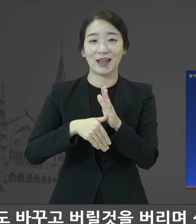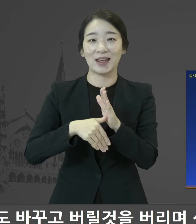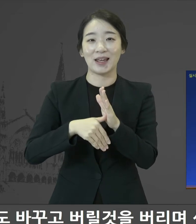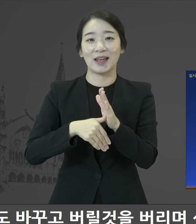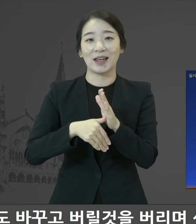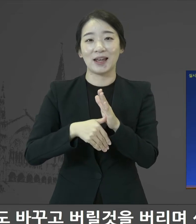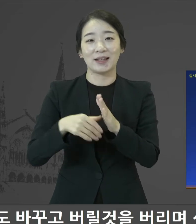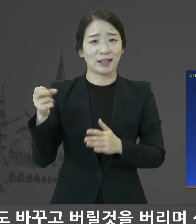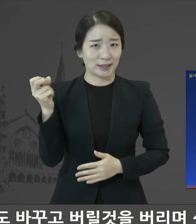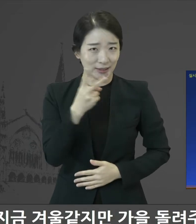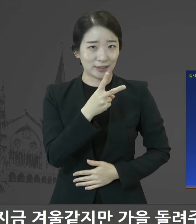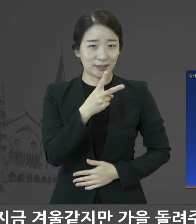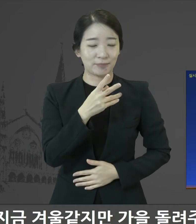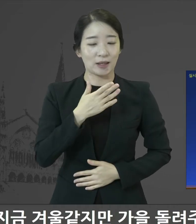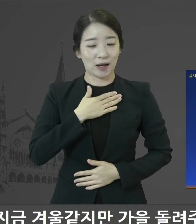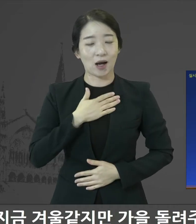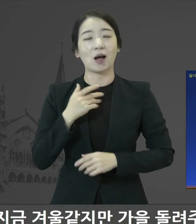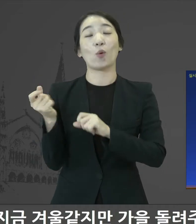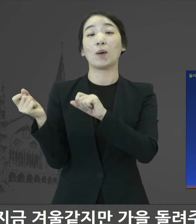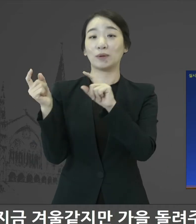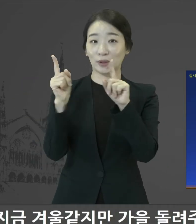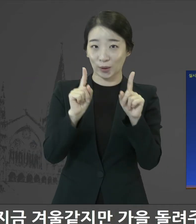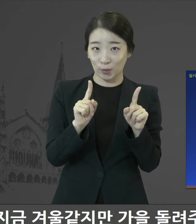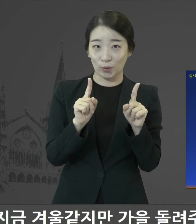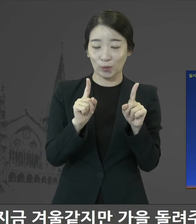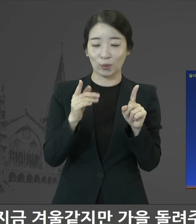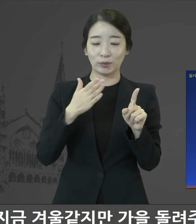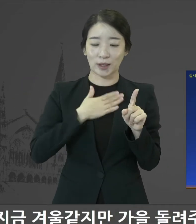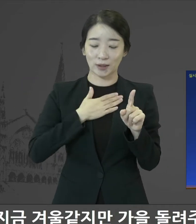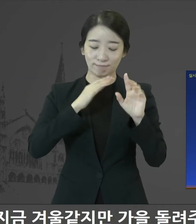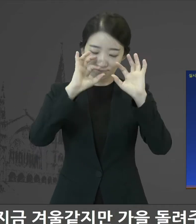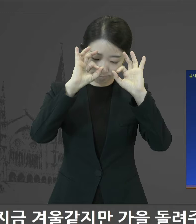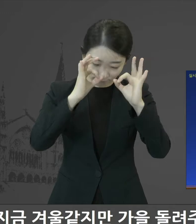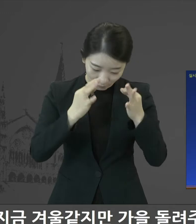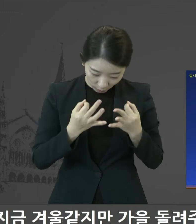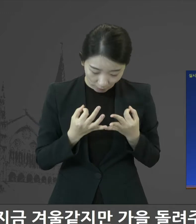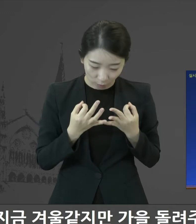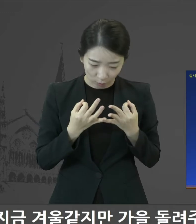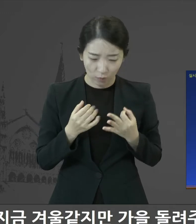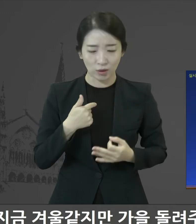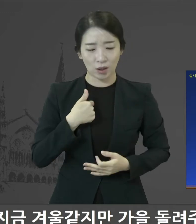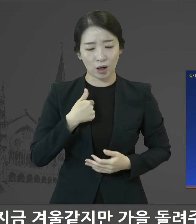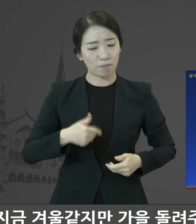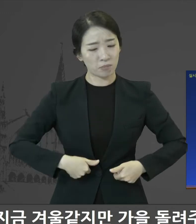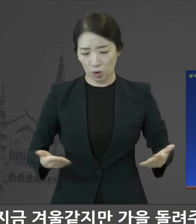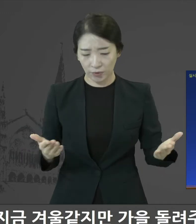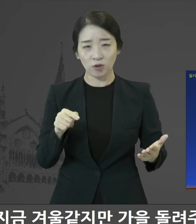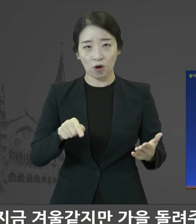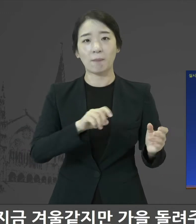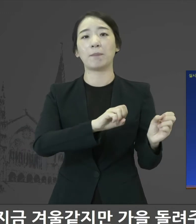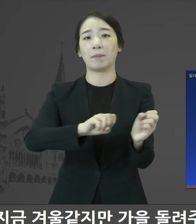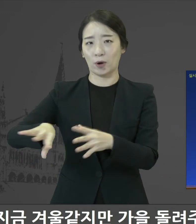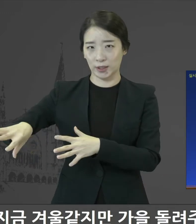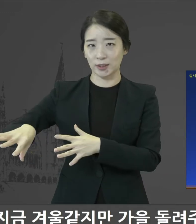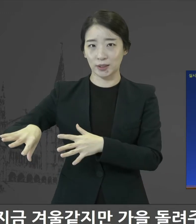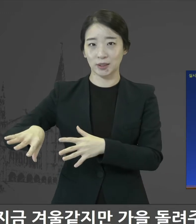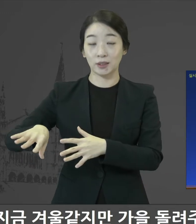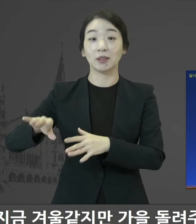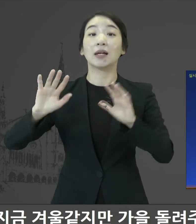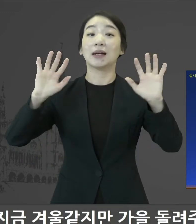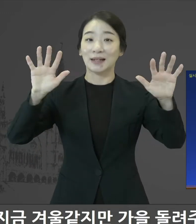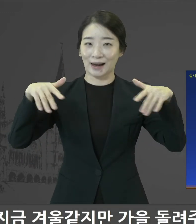우리에게 회복되어질 때 자신을 더 잘 돌아보고 버릴 것들을 버리는 가을이 되기를 주 안에서